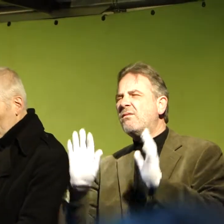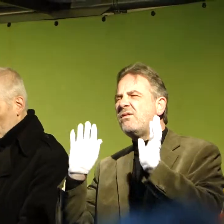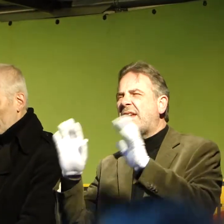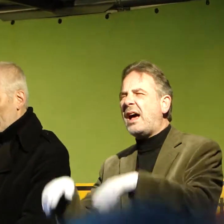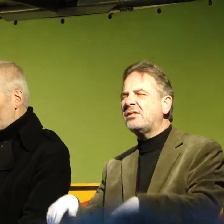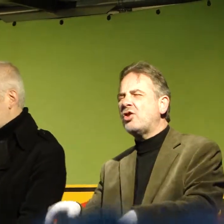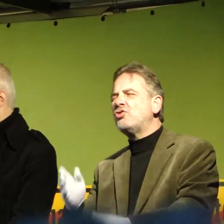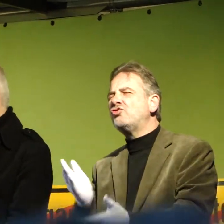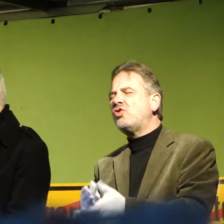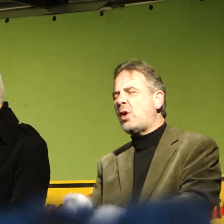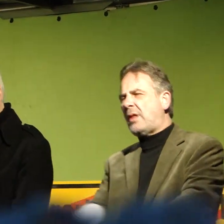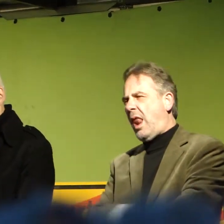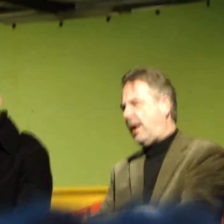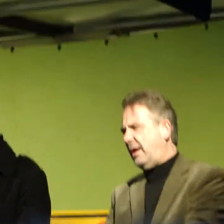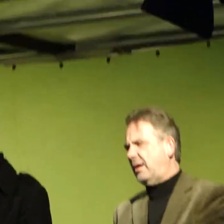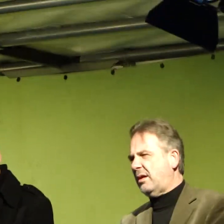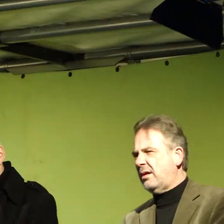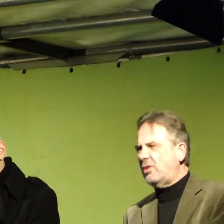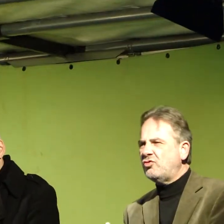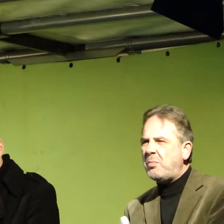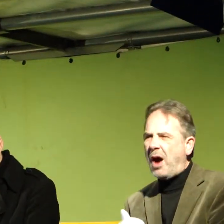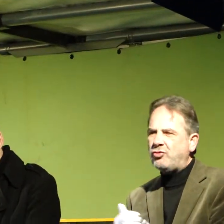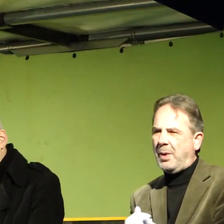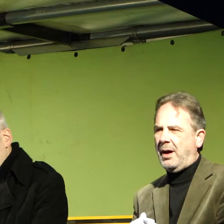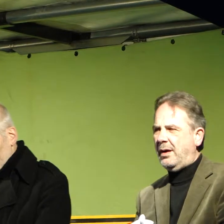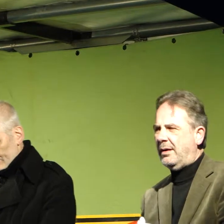langem und das ganz offenbar gezielt.